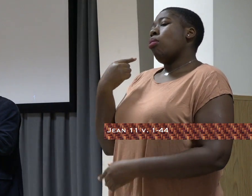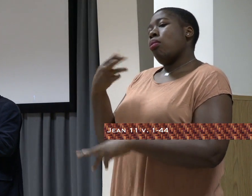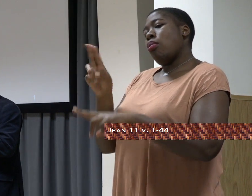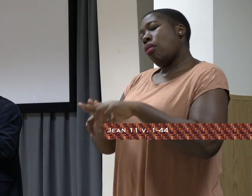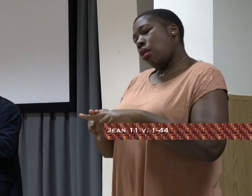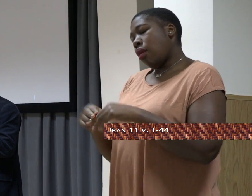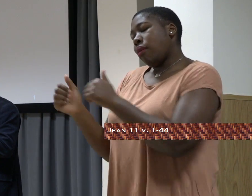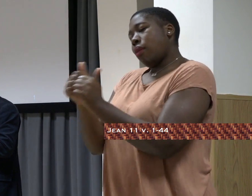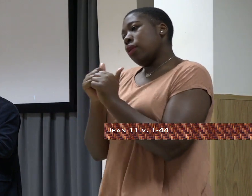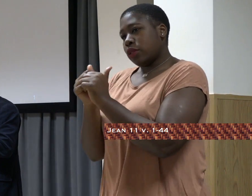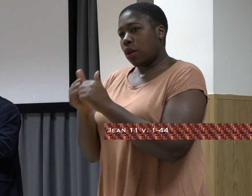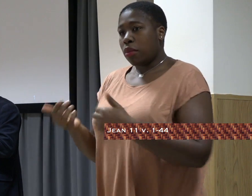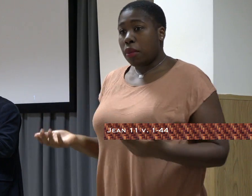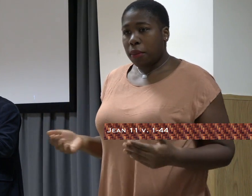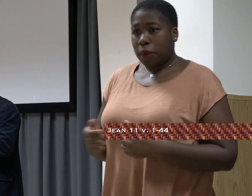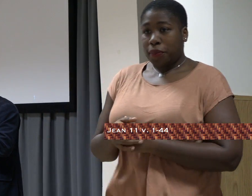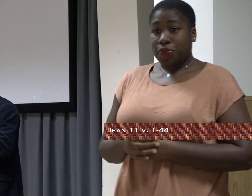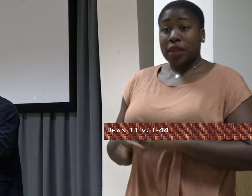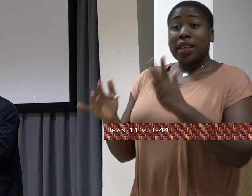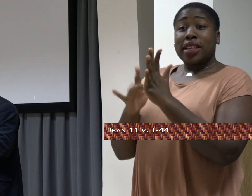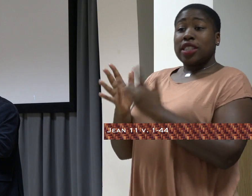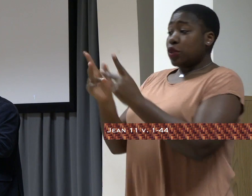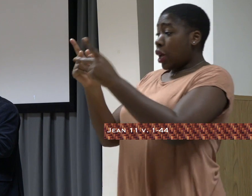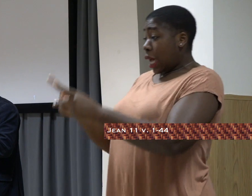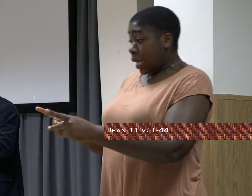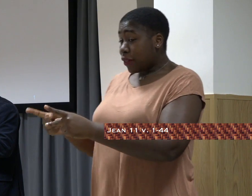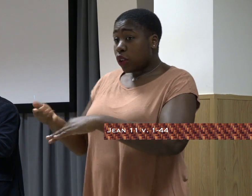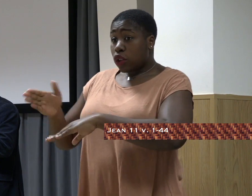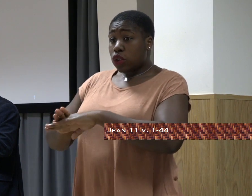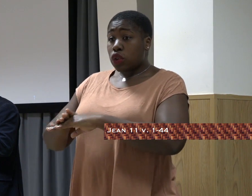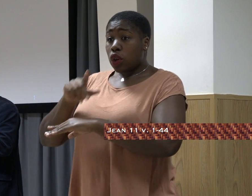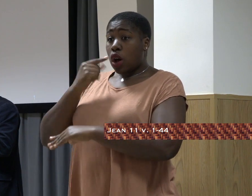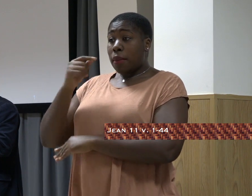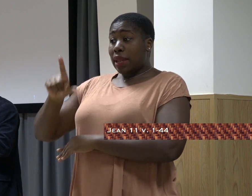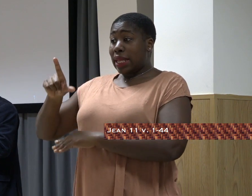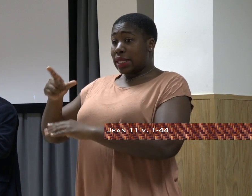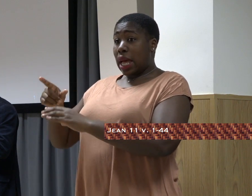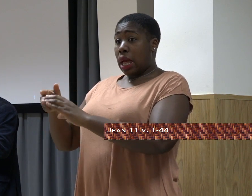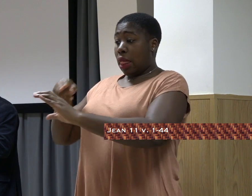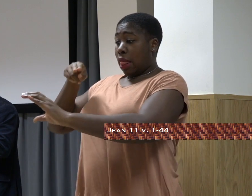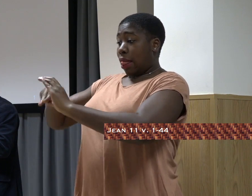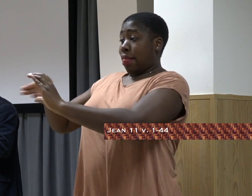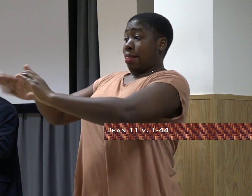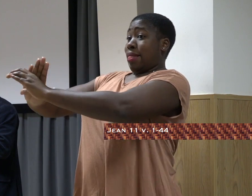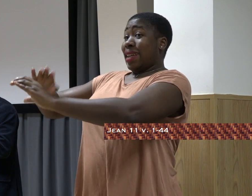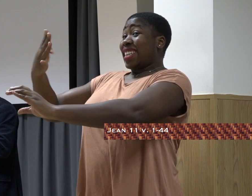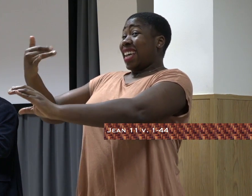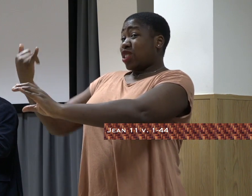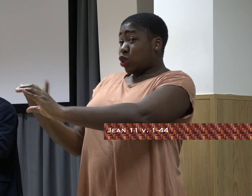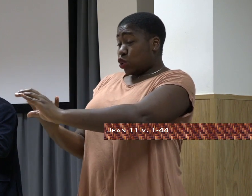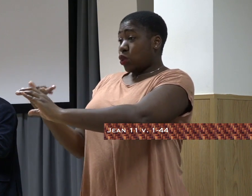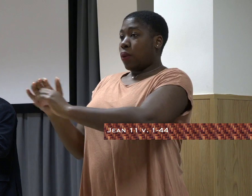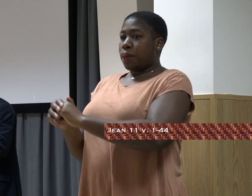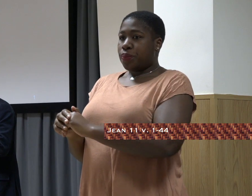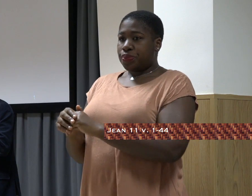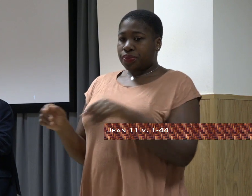Jésus étant arrivé, trouva que Lazare était déjà 4 jours dans le sépulcre. Et comme Béthanie était près de Jérusalem à 15 stades